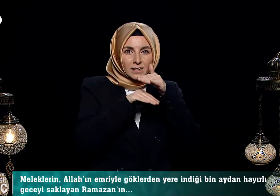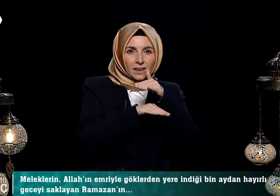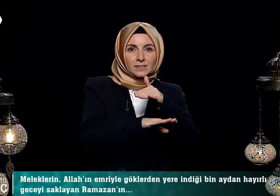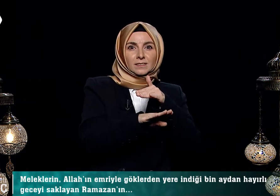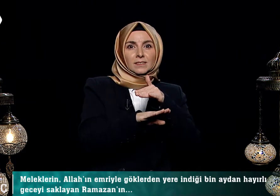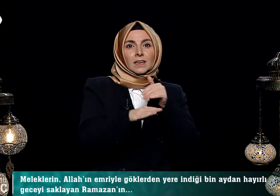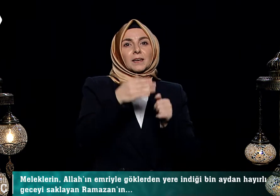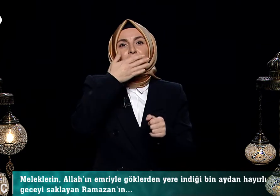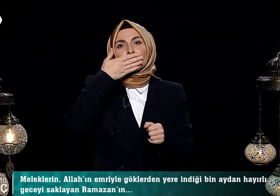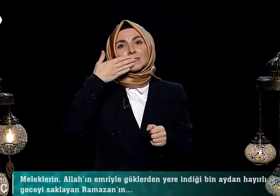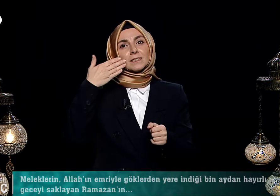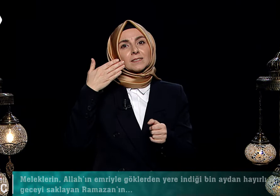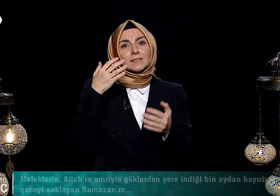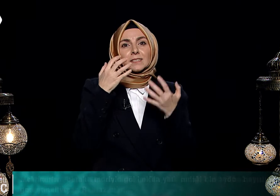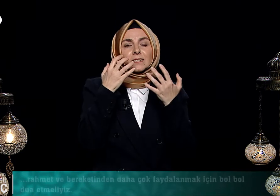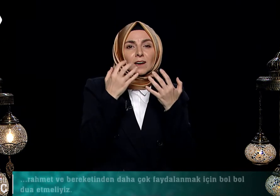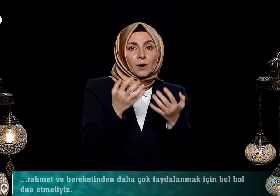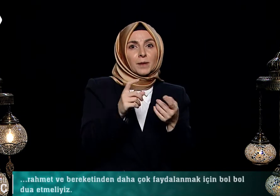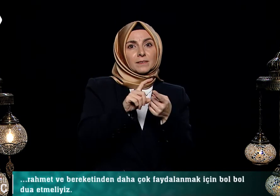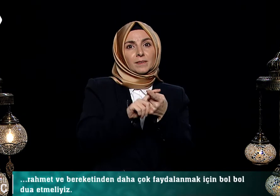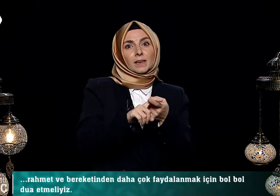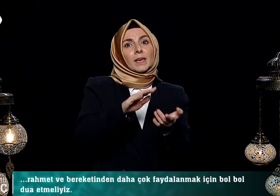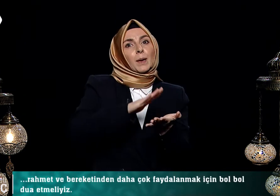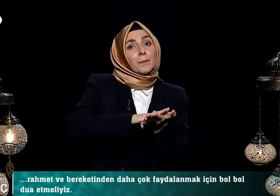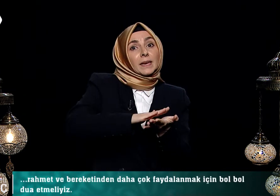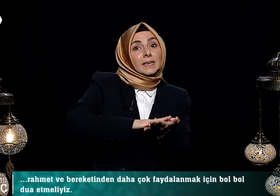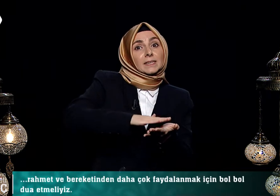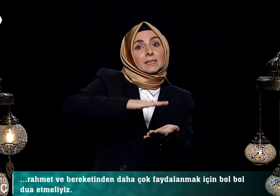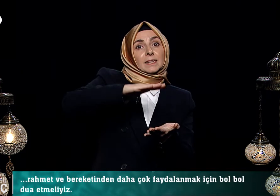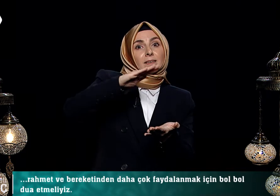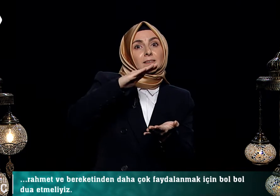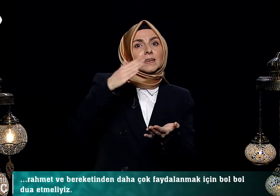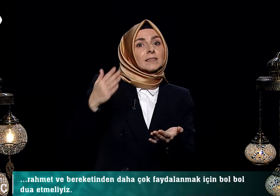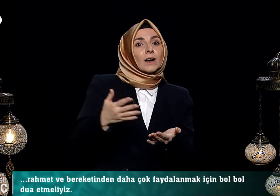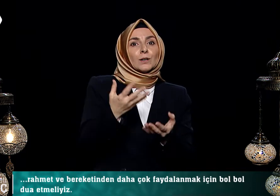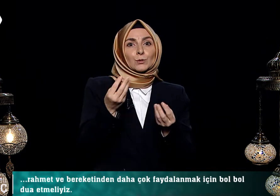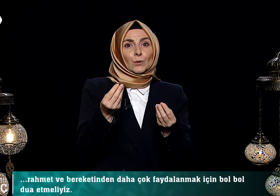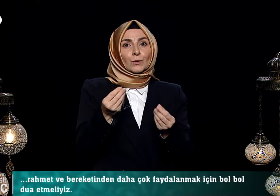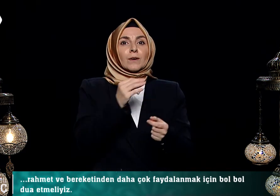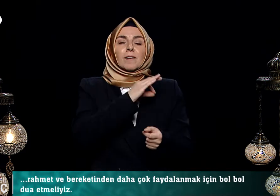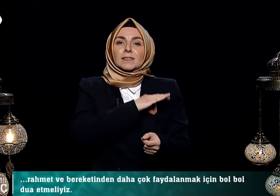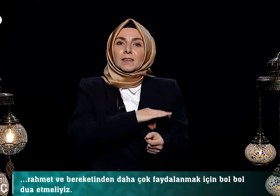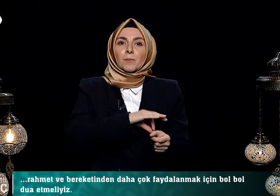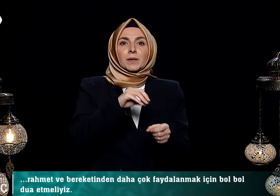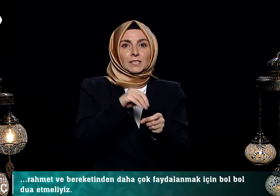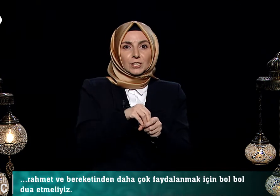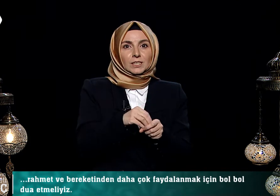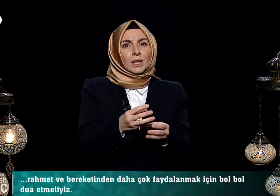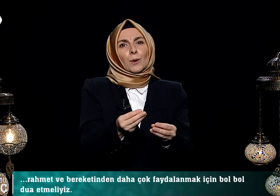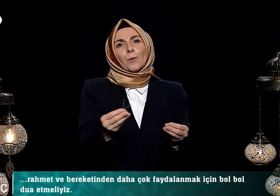saklayan Ramazan'ın rahmet ve bereketinden daha çok faydalanmak için bol